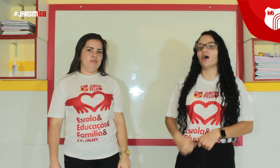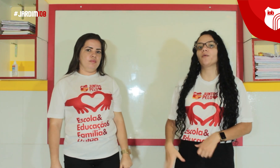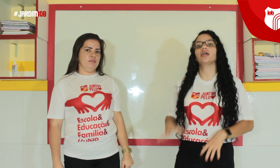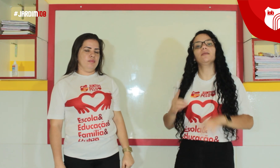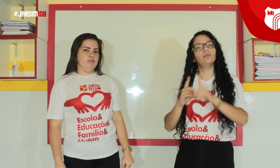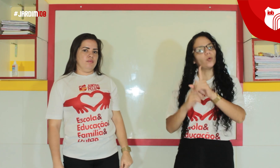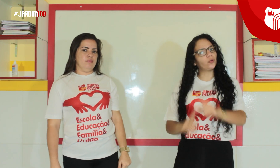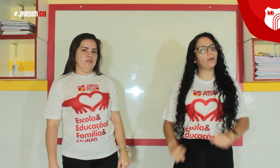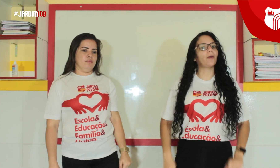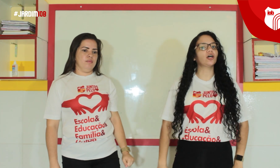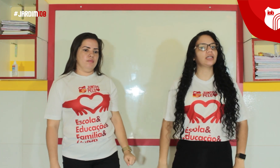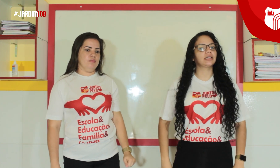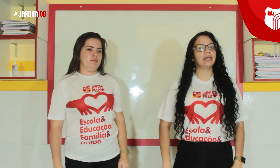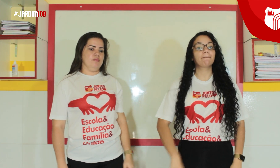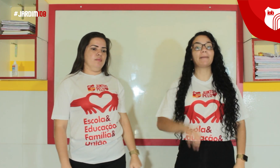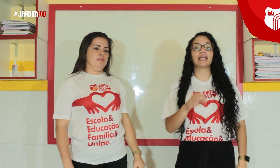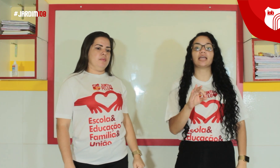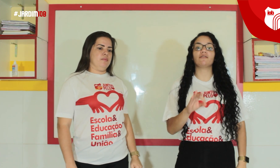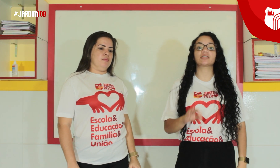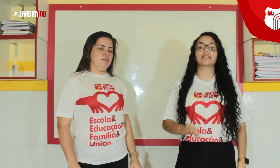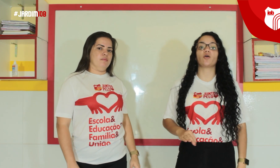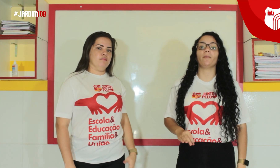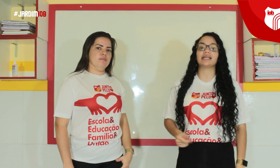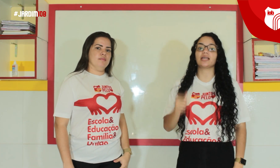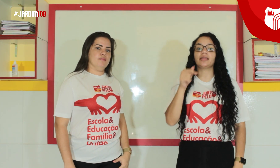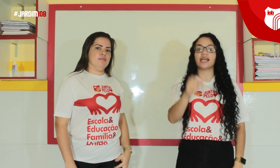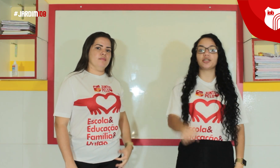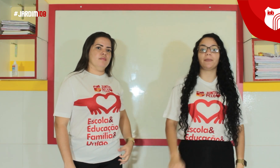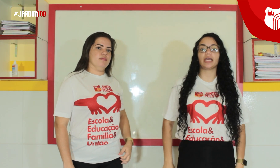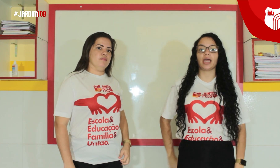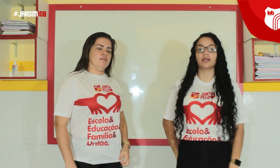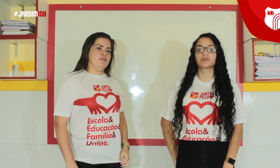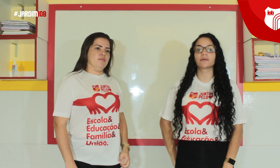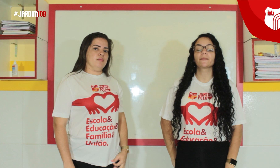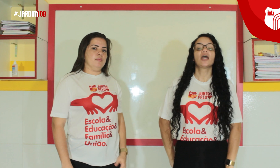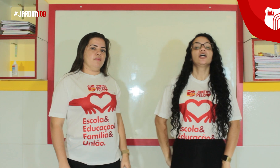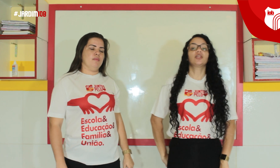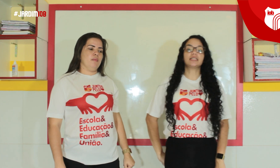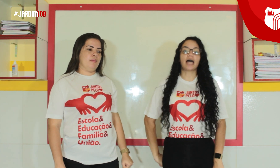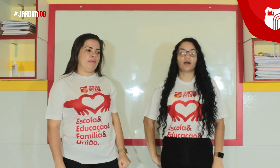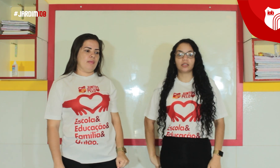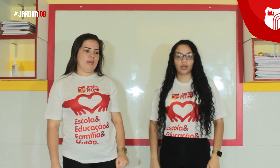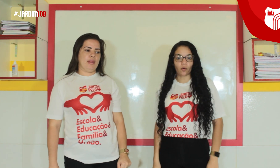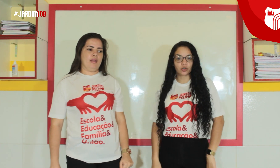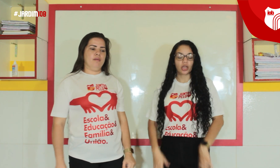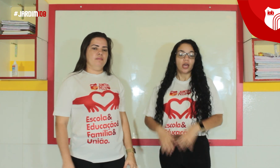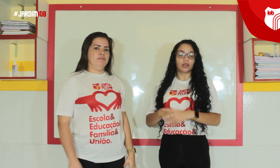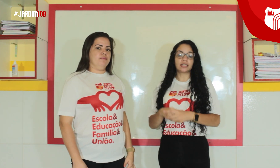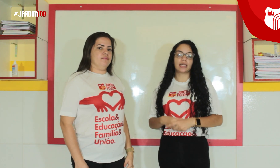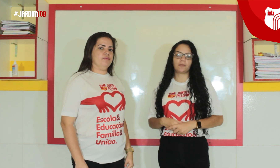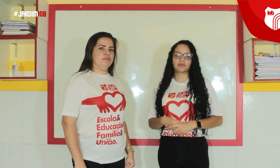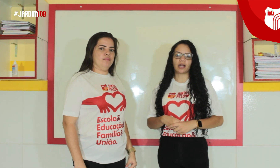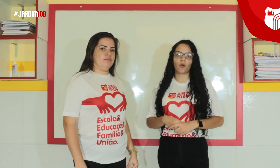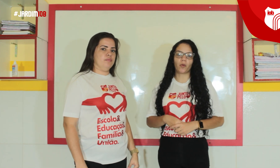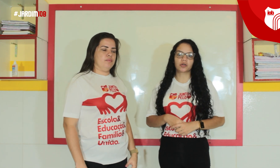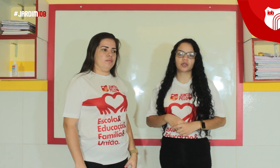e muito importante para que vocês comecem desde pequenos. Nossa aula de hoje nós iremos falar um pouco sobre